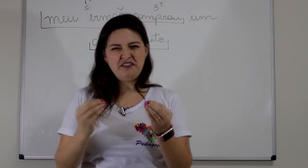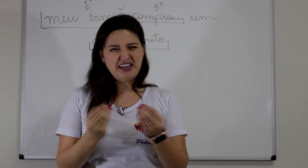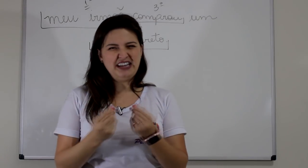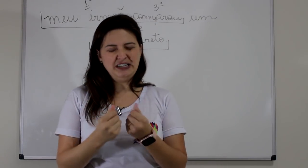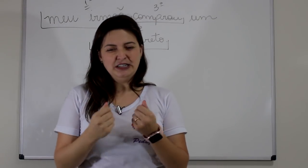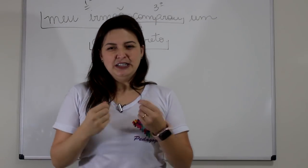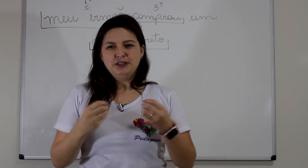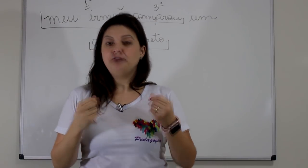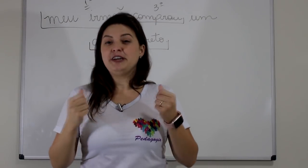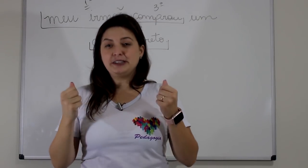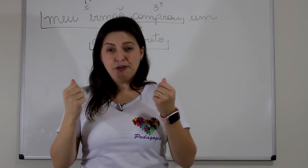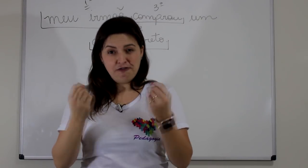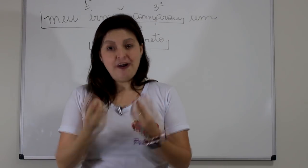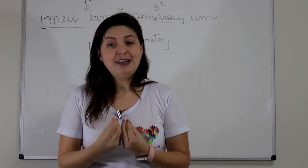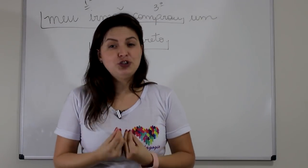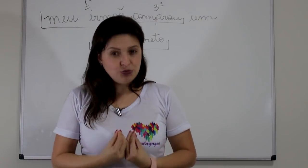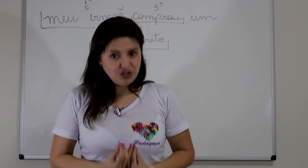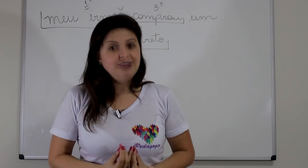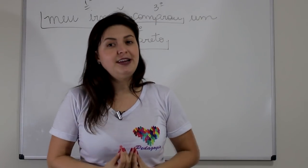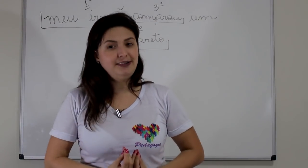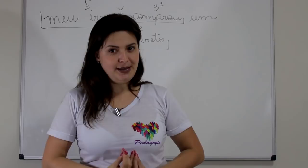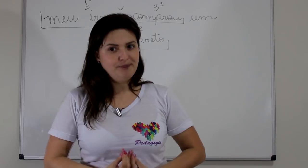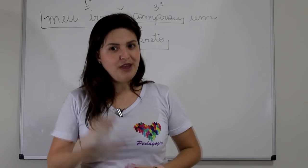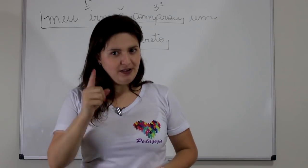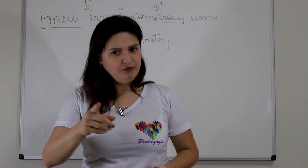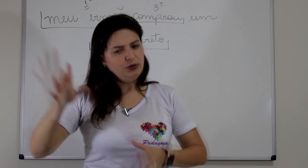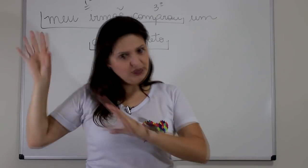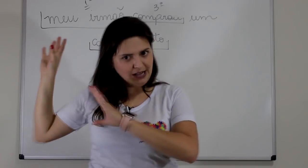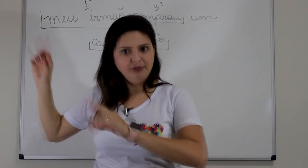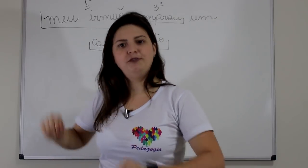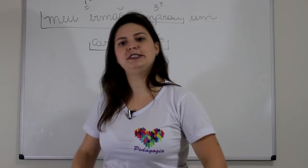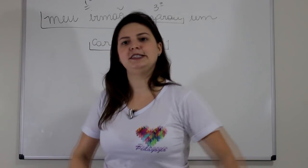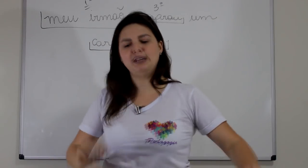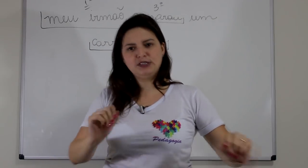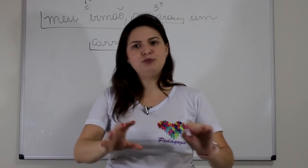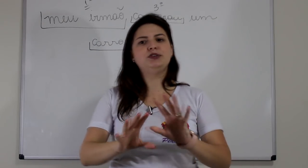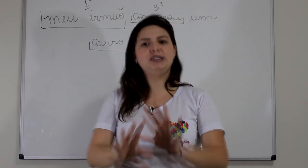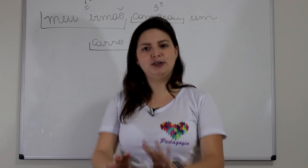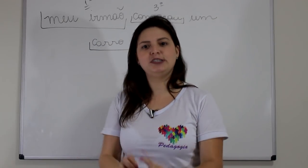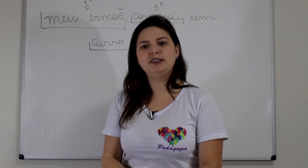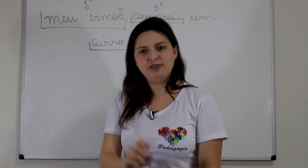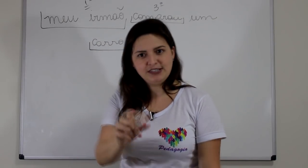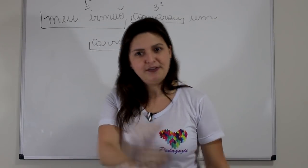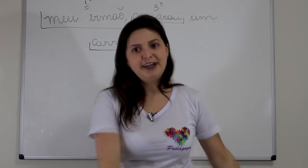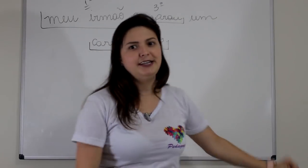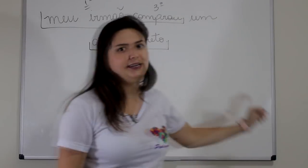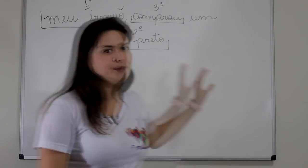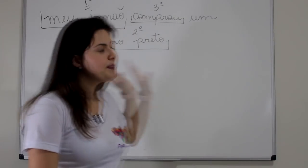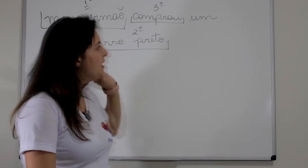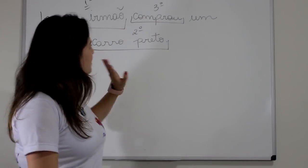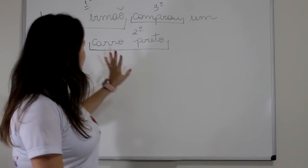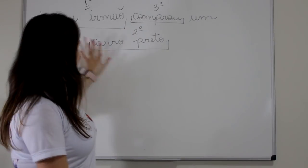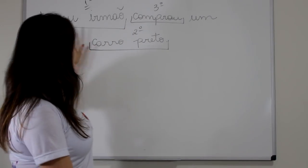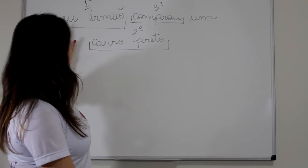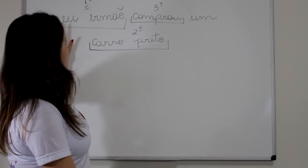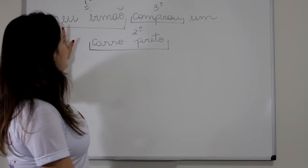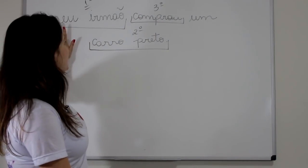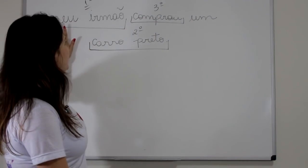ver que ela não fica tão fácil de entender, tá? Vamos lá, vou fazer sinalzinho por sinalzinho que você vai entender. Primeira coisa aqui,